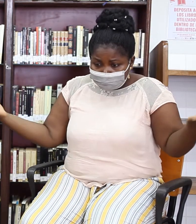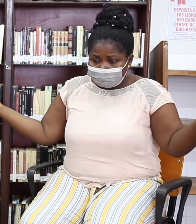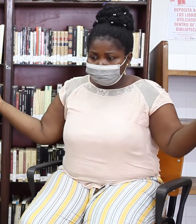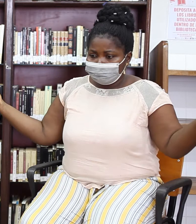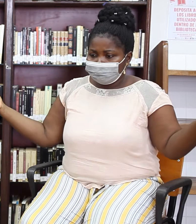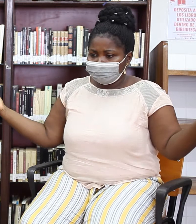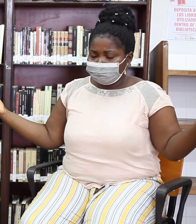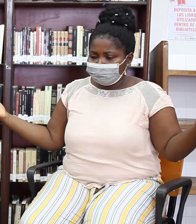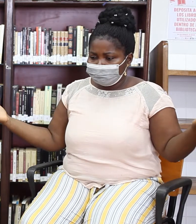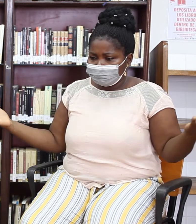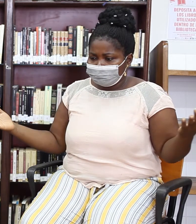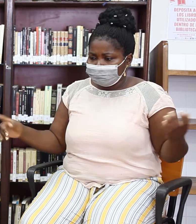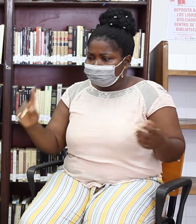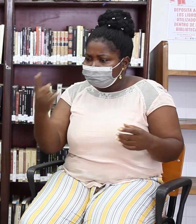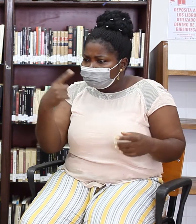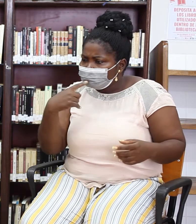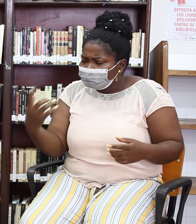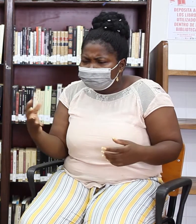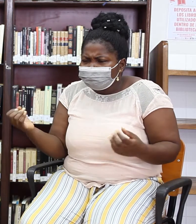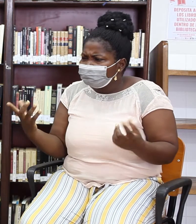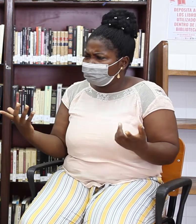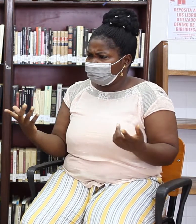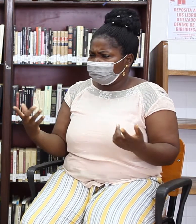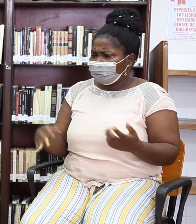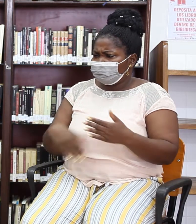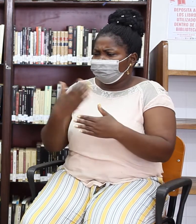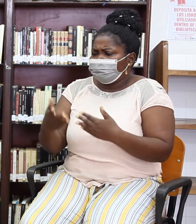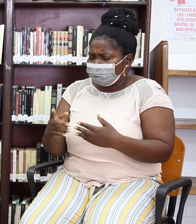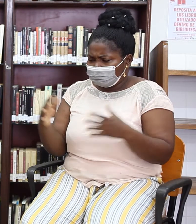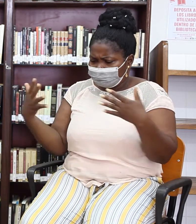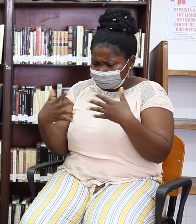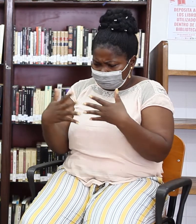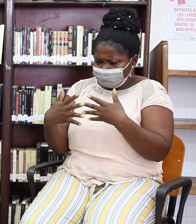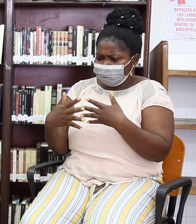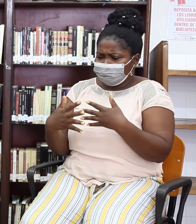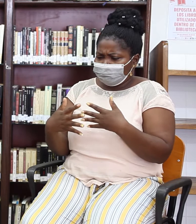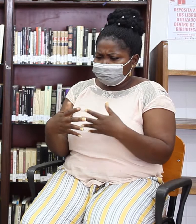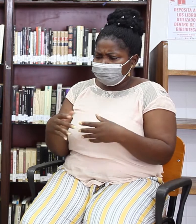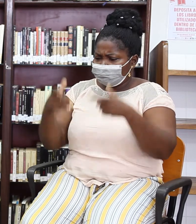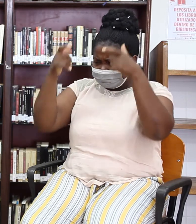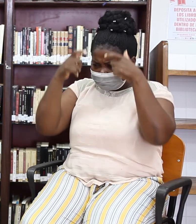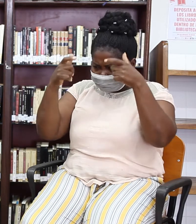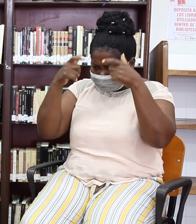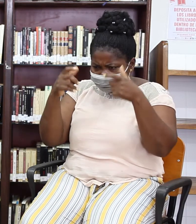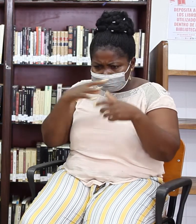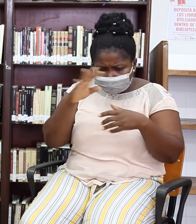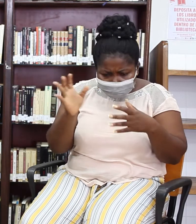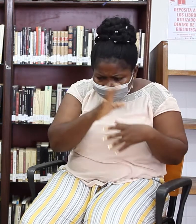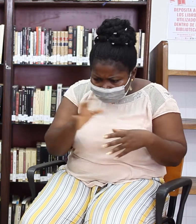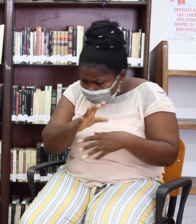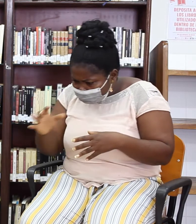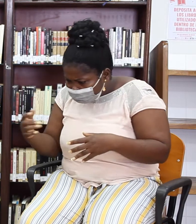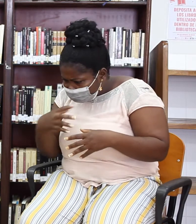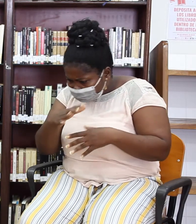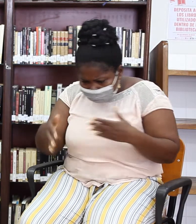desaparecido. Primero con perplejidad y luego con miedo, el rey registró el escondrijo y